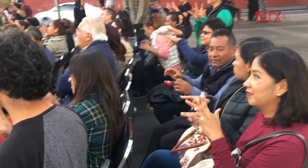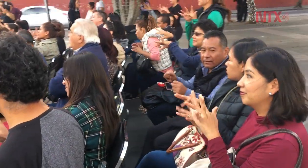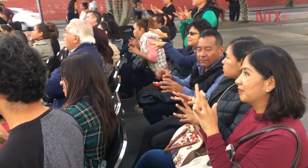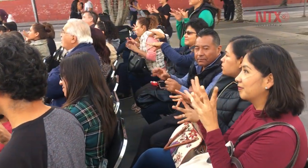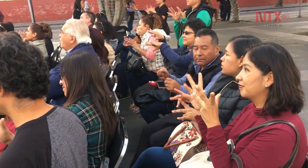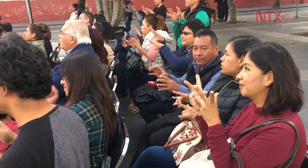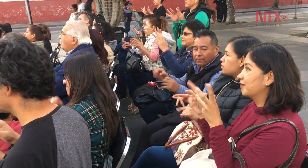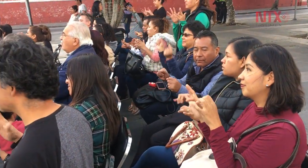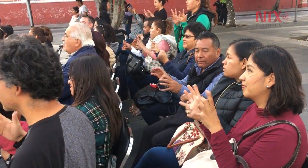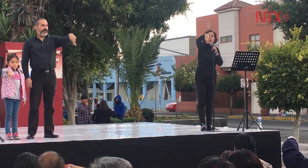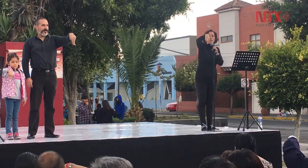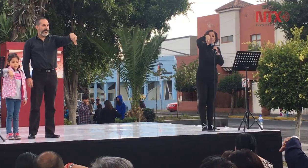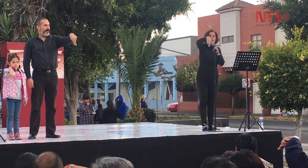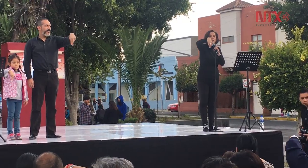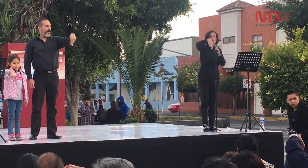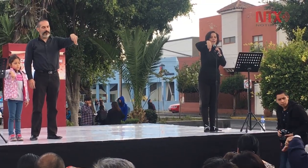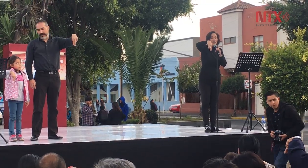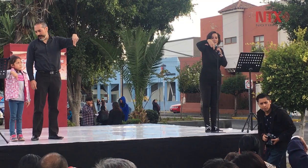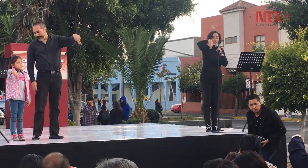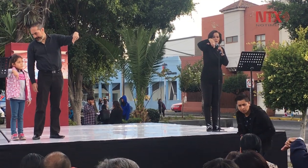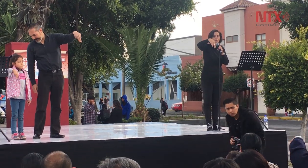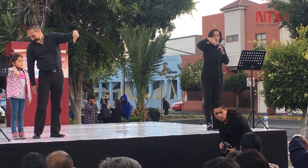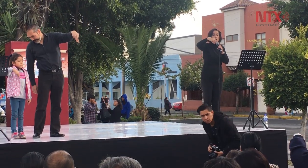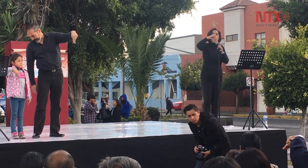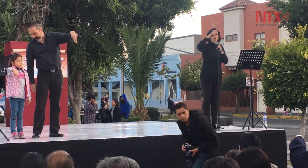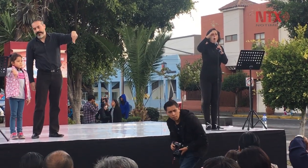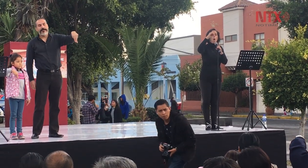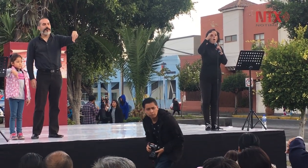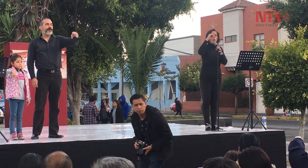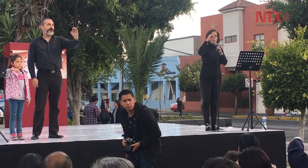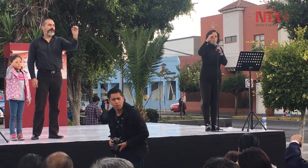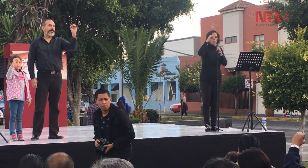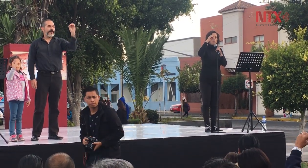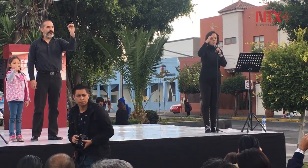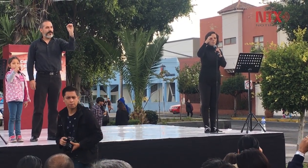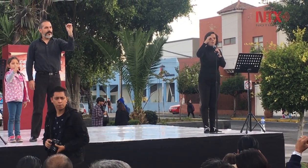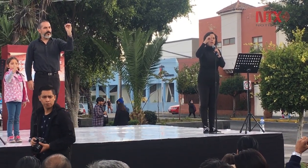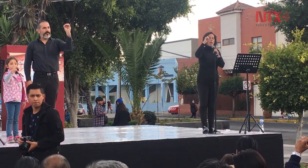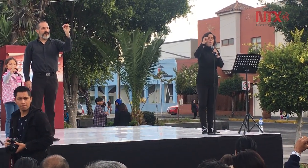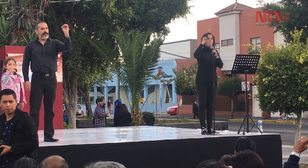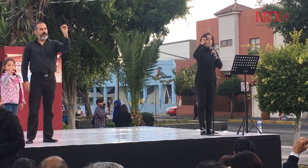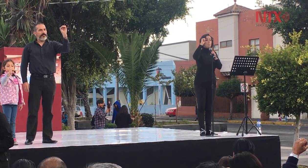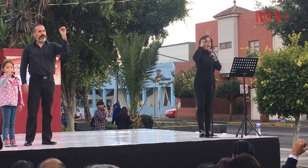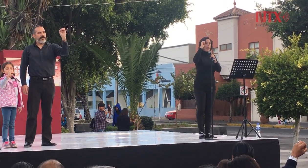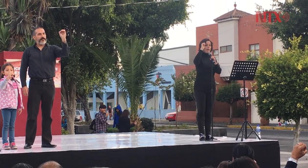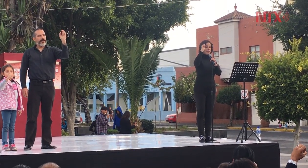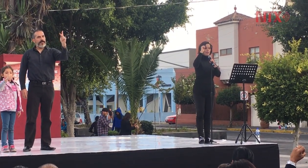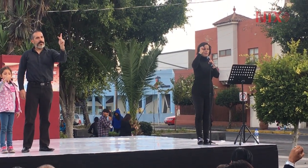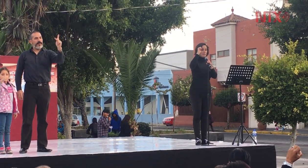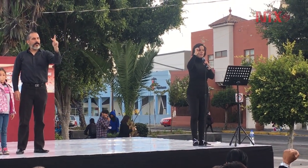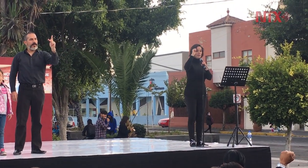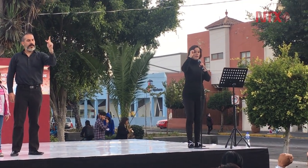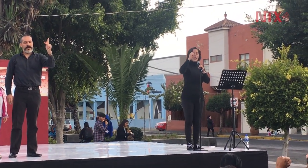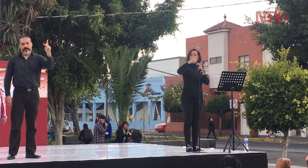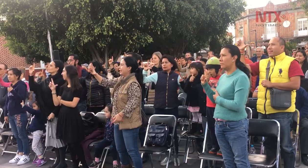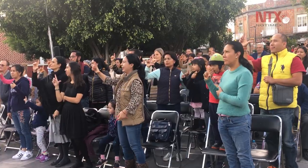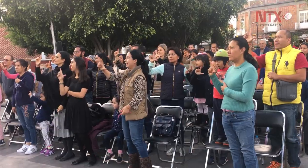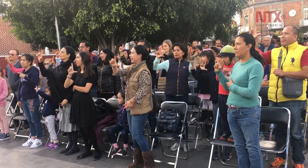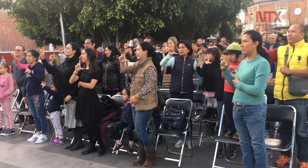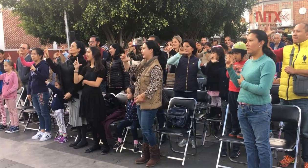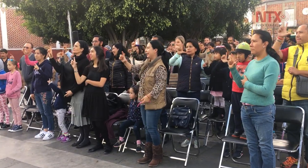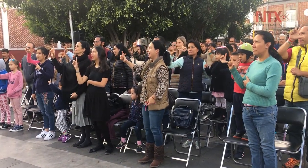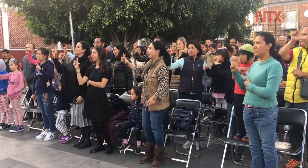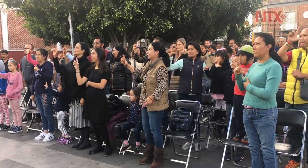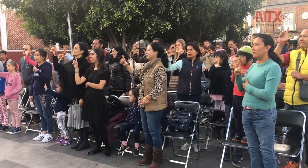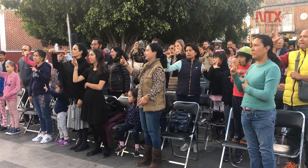intérpretes. Margarita Huerta Ramírez, en el intermedio del concierto al aire libre, enseñó a los presentes el